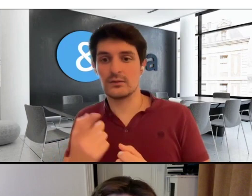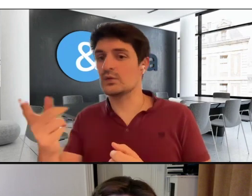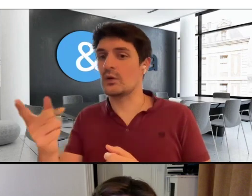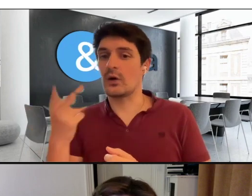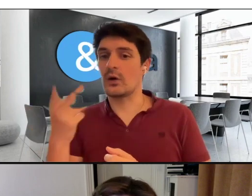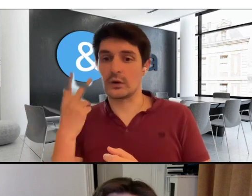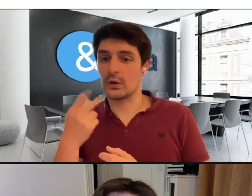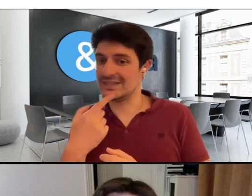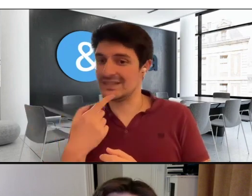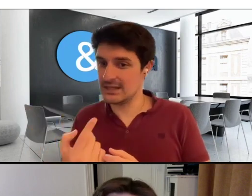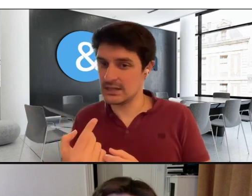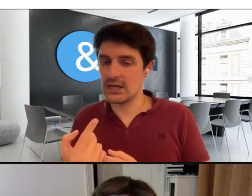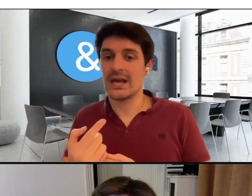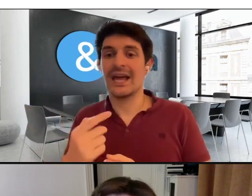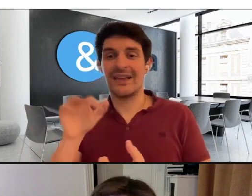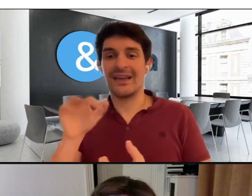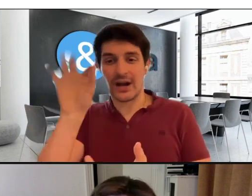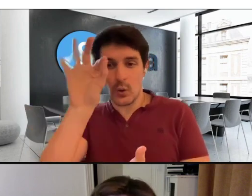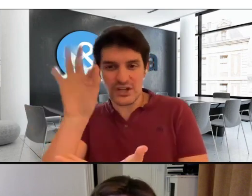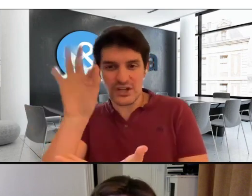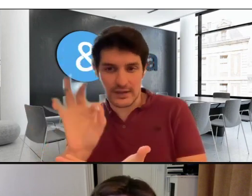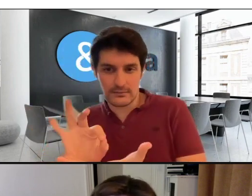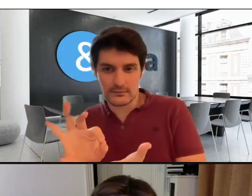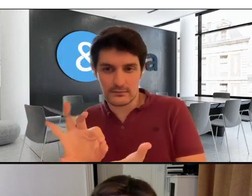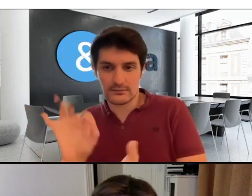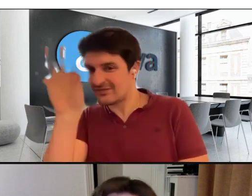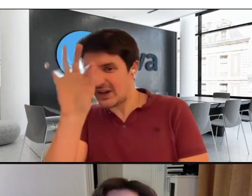que l'entendant dit, et va corriger